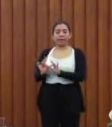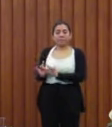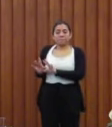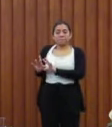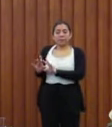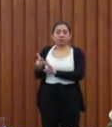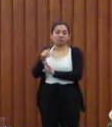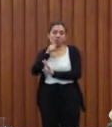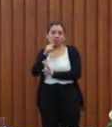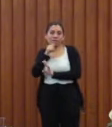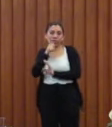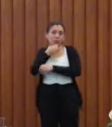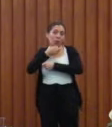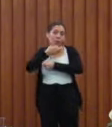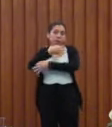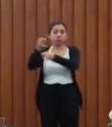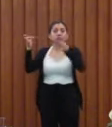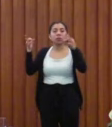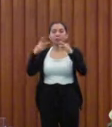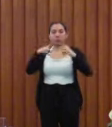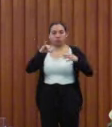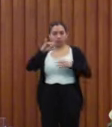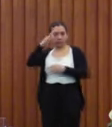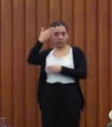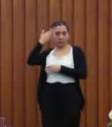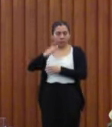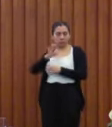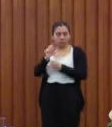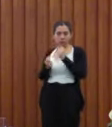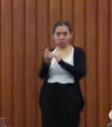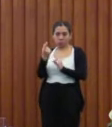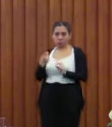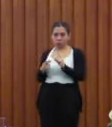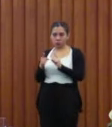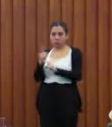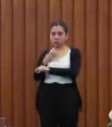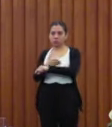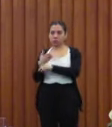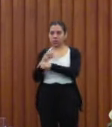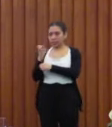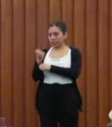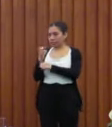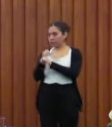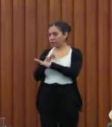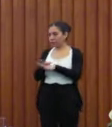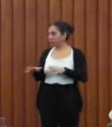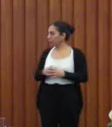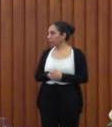documentado bien o no se hayan publicado, pero que los colaboradores puedan tener esta información?